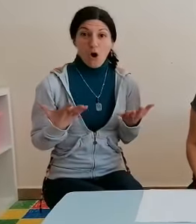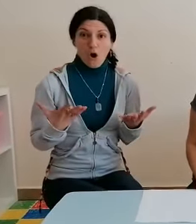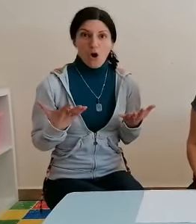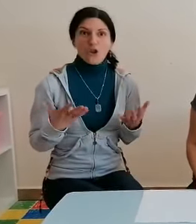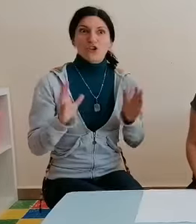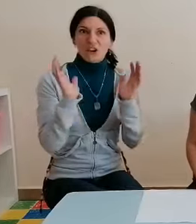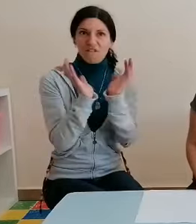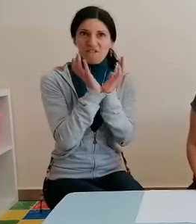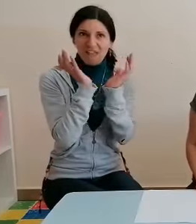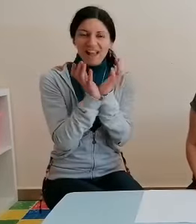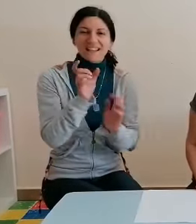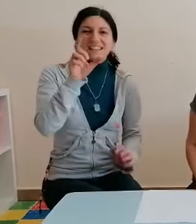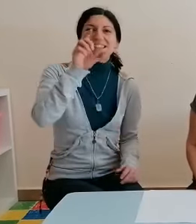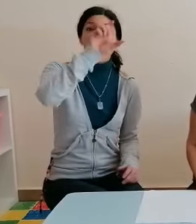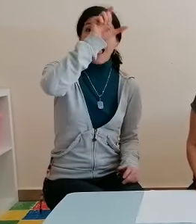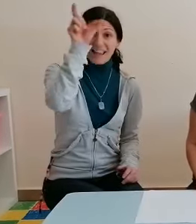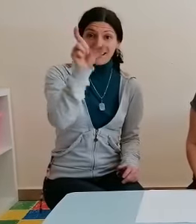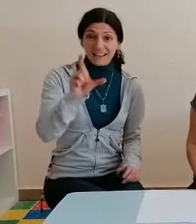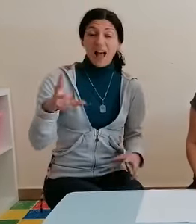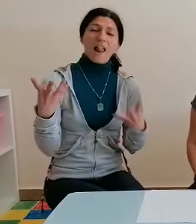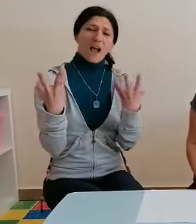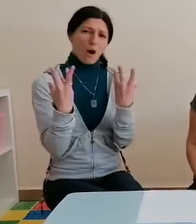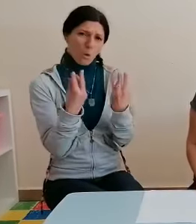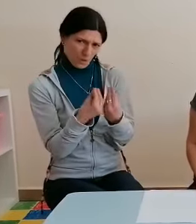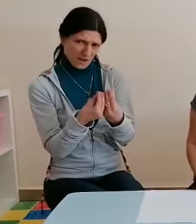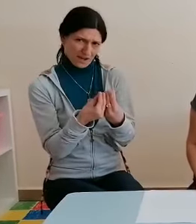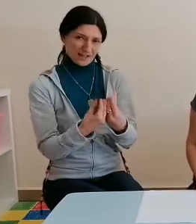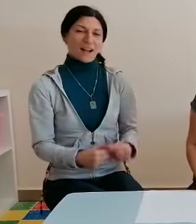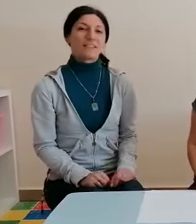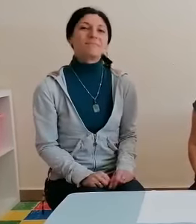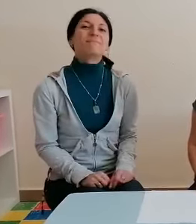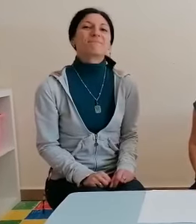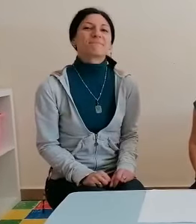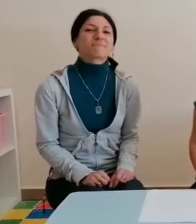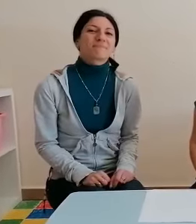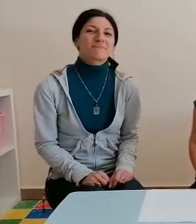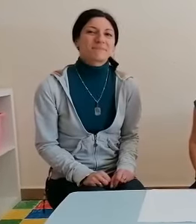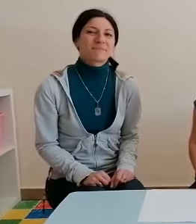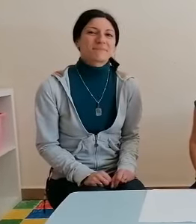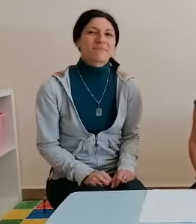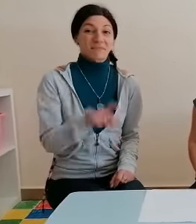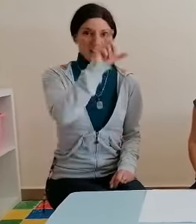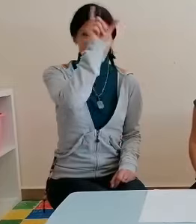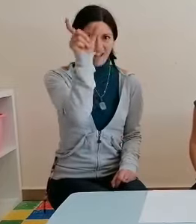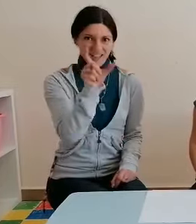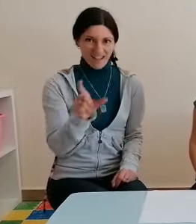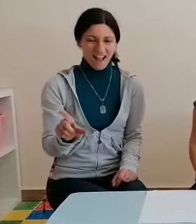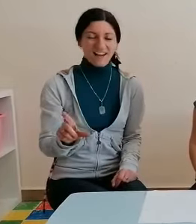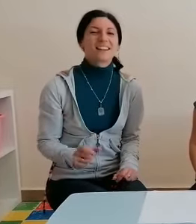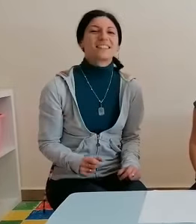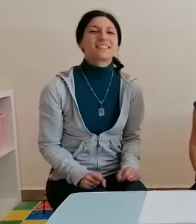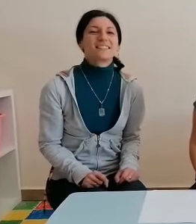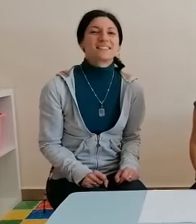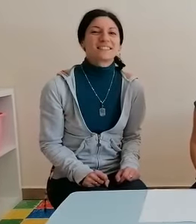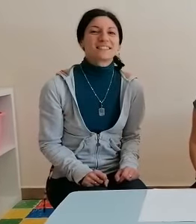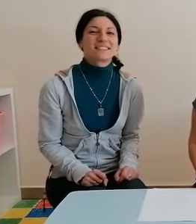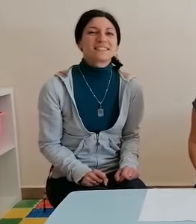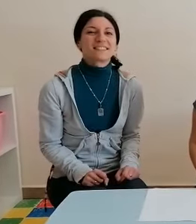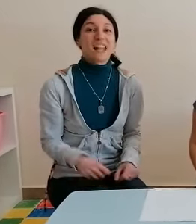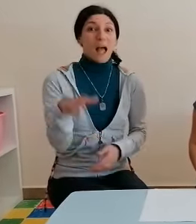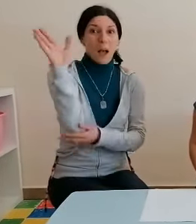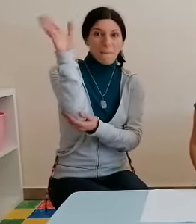si festeggia l'unità dell'Italia, del nostro paese, dell'Italia. Voi sapete che colori ha la